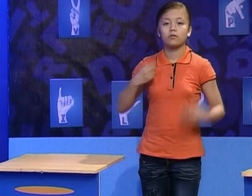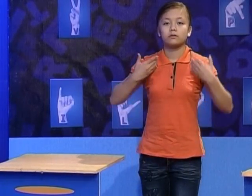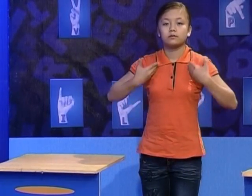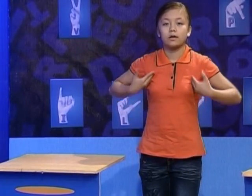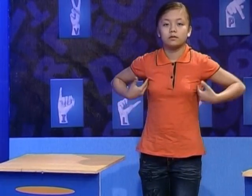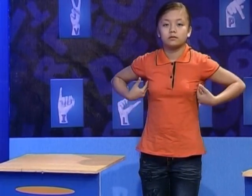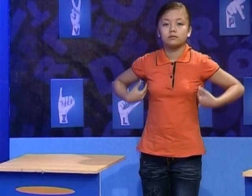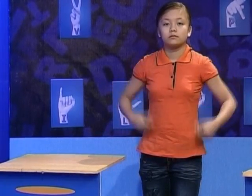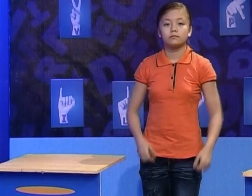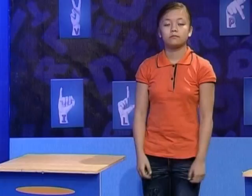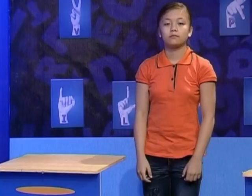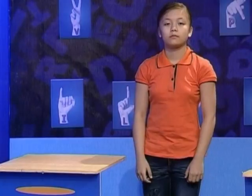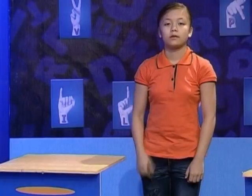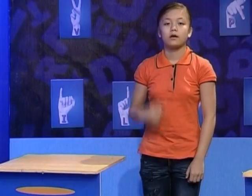Các em cùng ôn lại ký hiệu áo ba lỗ với bạn nhé.